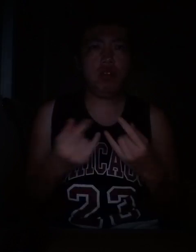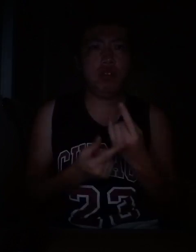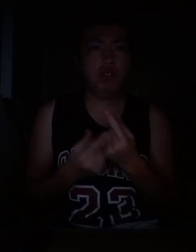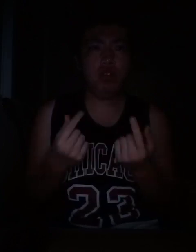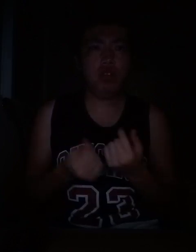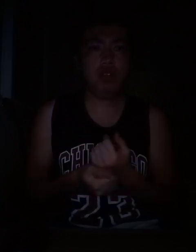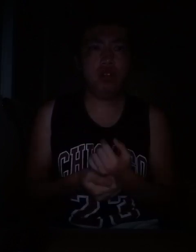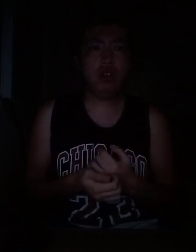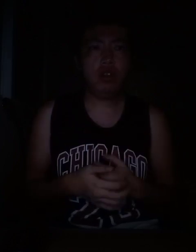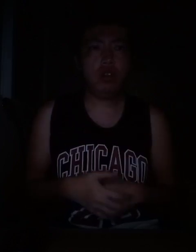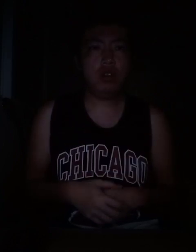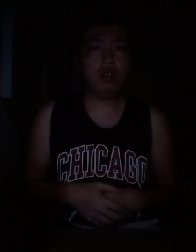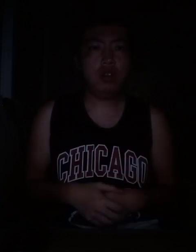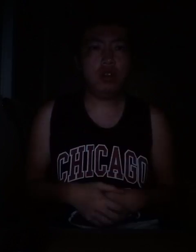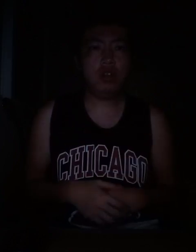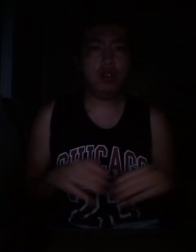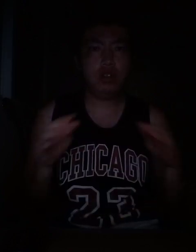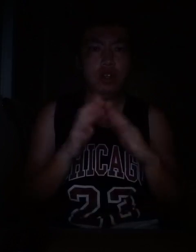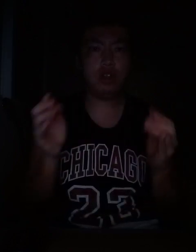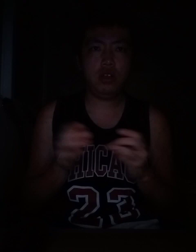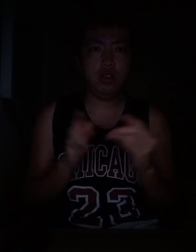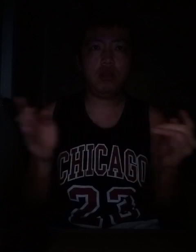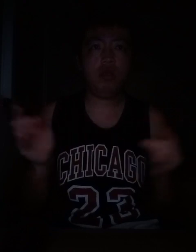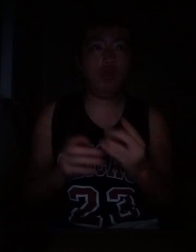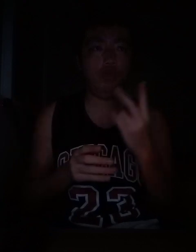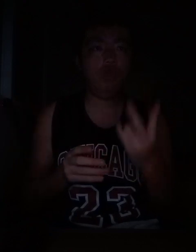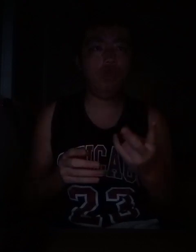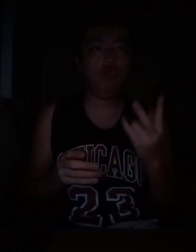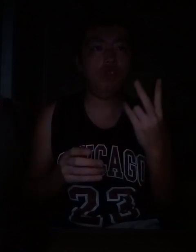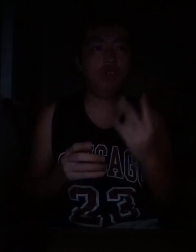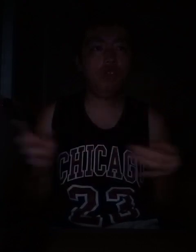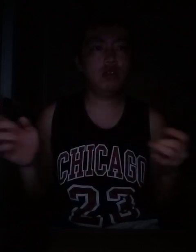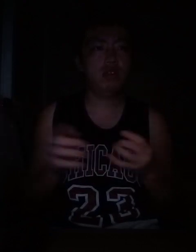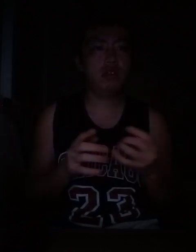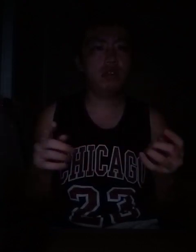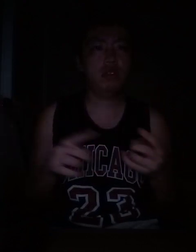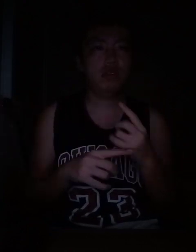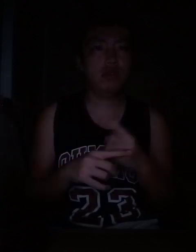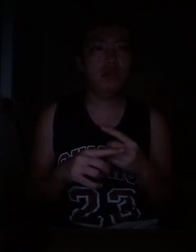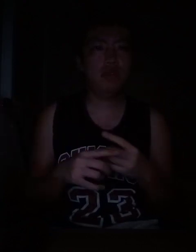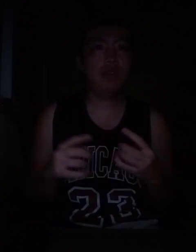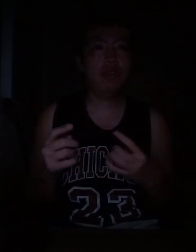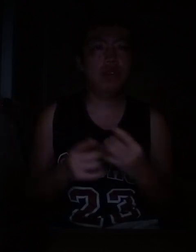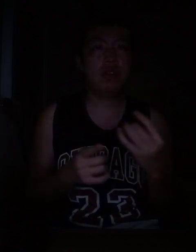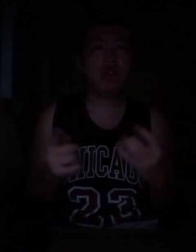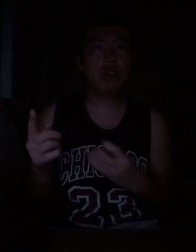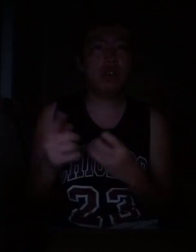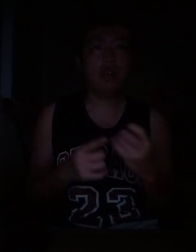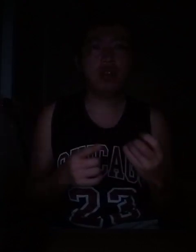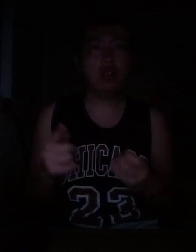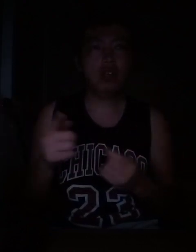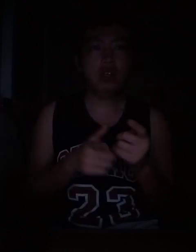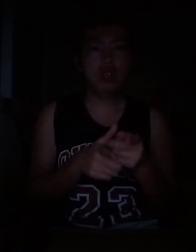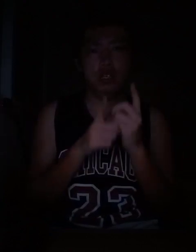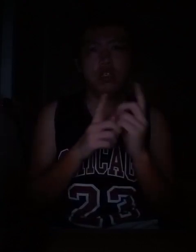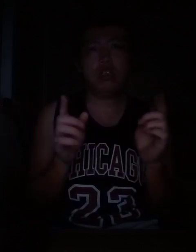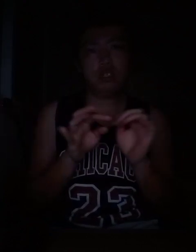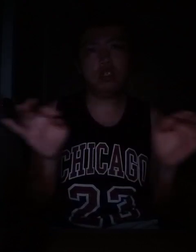생각을 하고요. 테러를 예고한 오후 2시에도 별다른 일은 없었지만 경찰은 글을 작성한 용의자를 쫓고